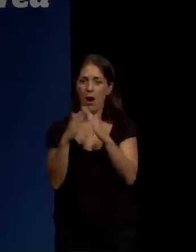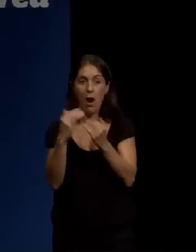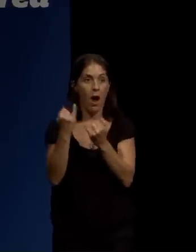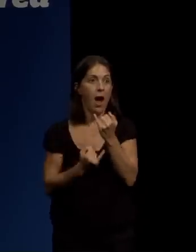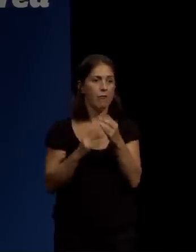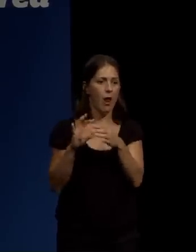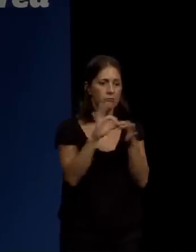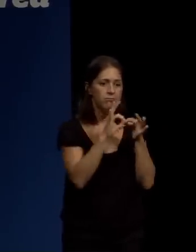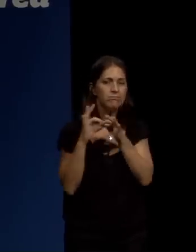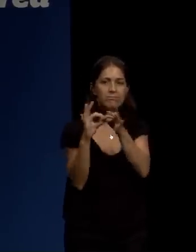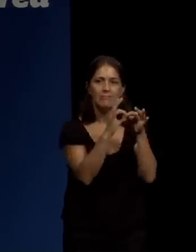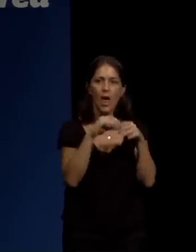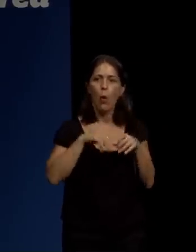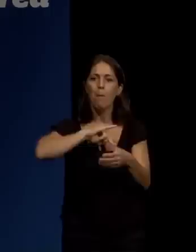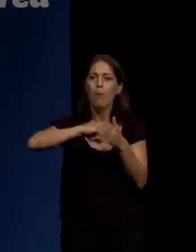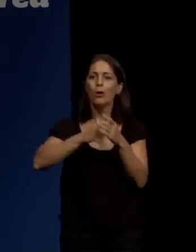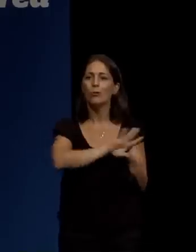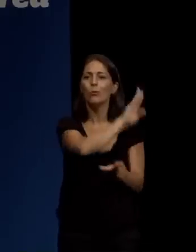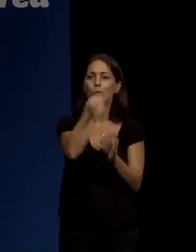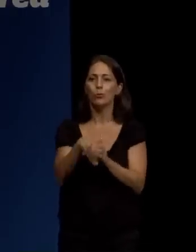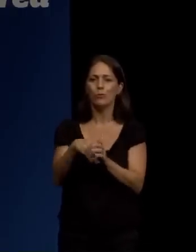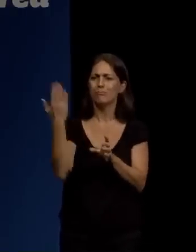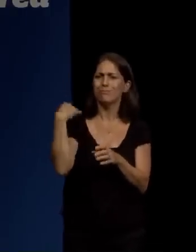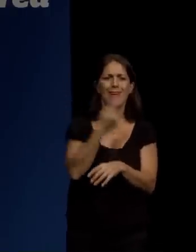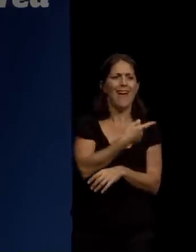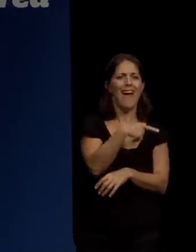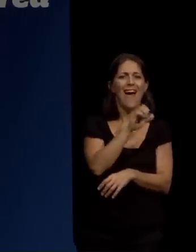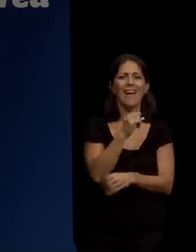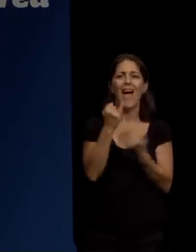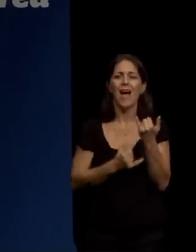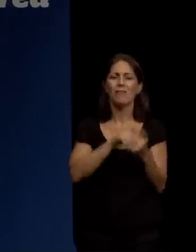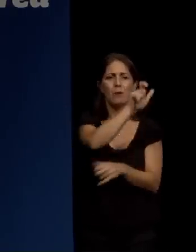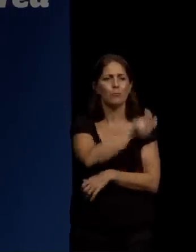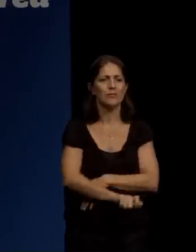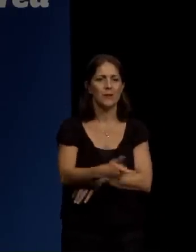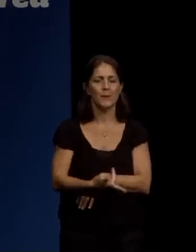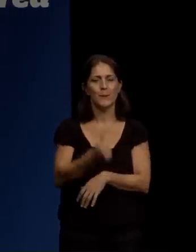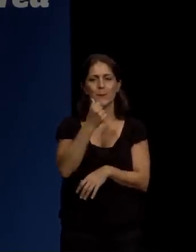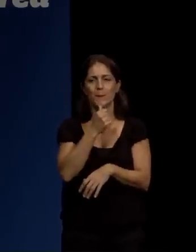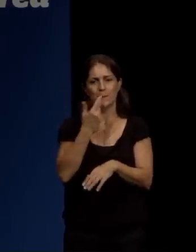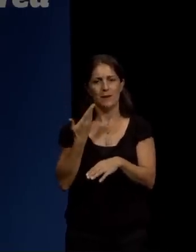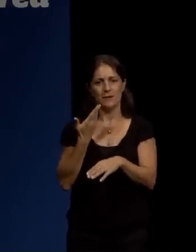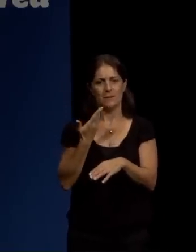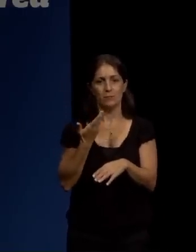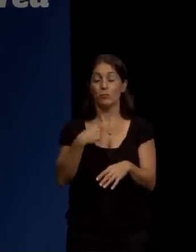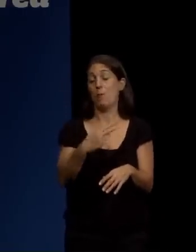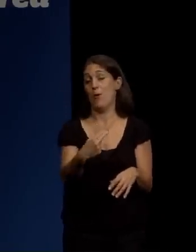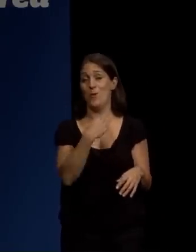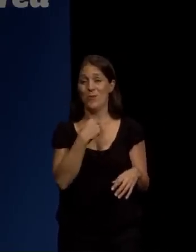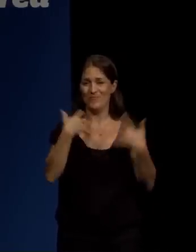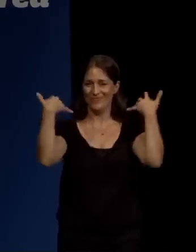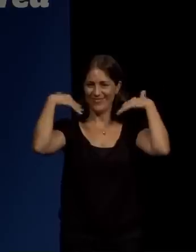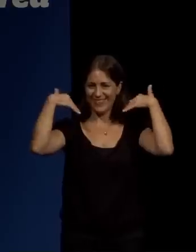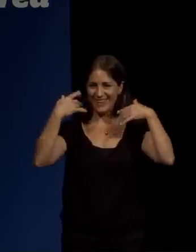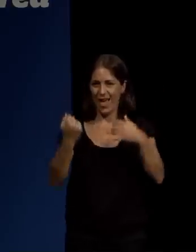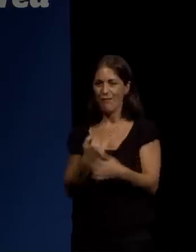proxecto político? Que foi Ague, do que foi dignísimo representante o noso voceiro Antón Sánchez,